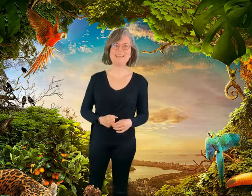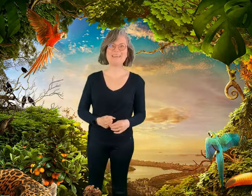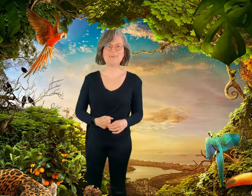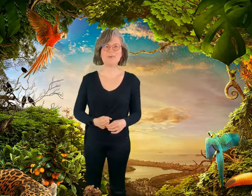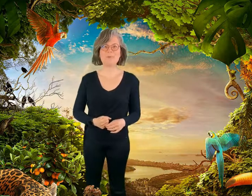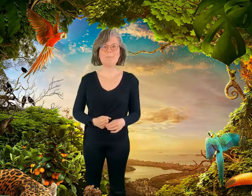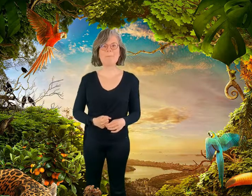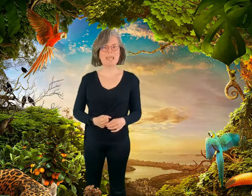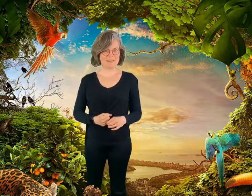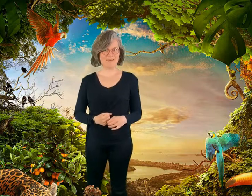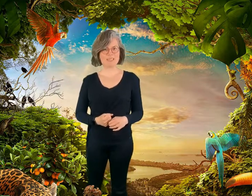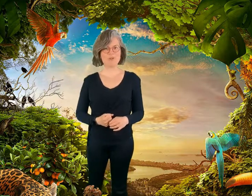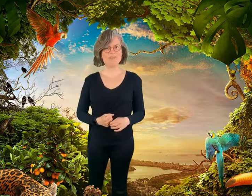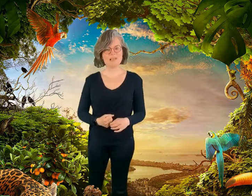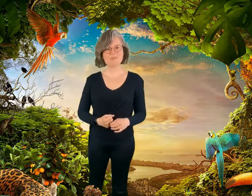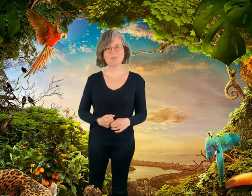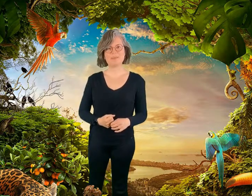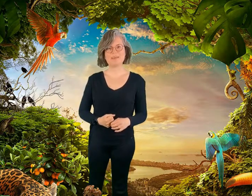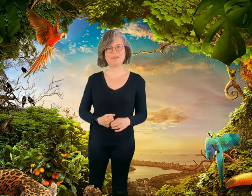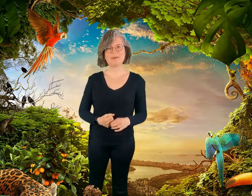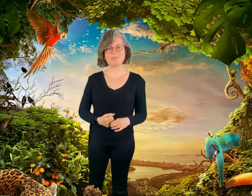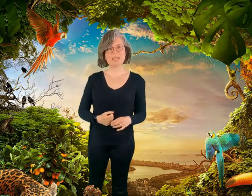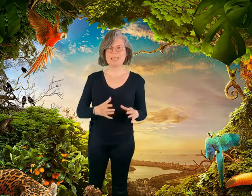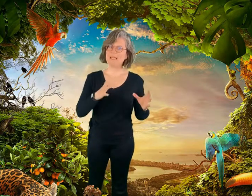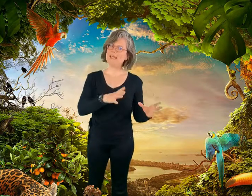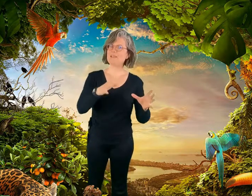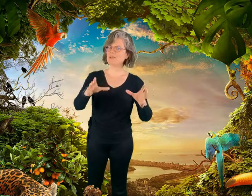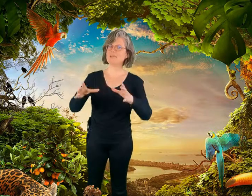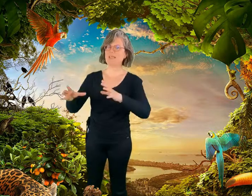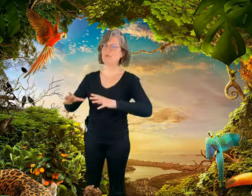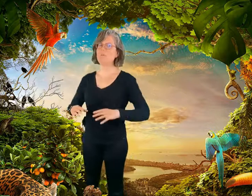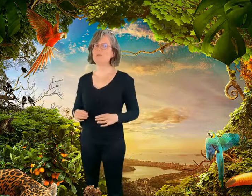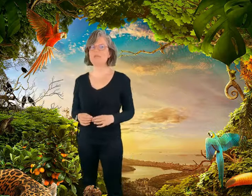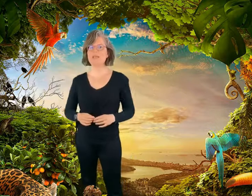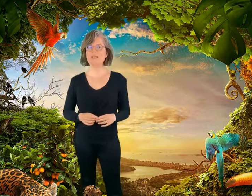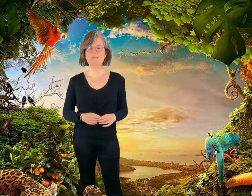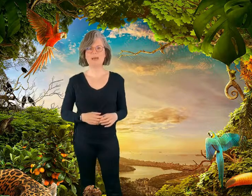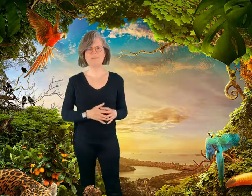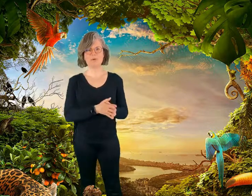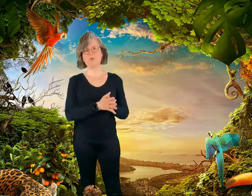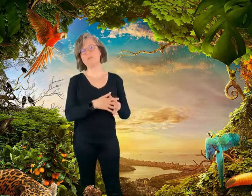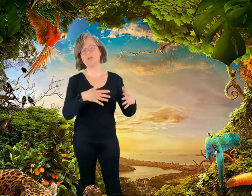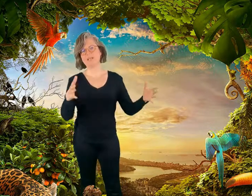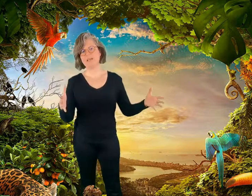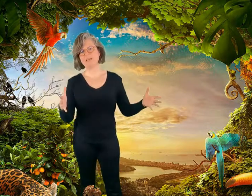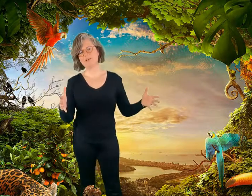aangeklikt kan worden. En dan gaan jullie zelf wat bedenken. Ga je de klas in groepjes verdelen? Maakt elk groepje een hele